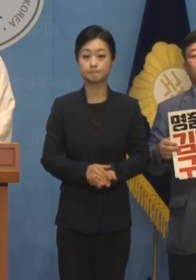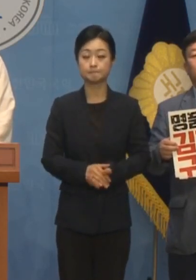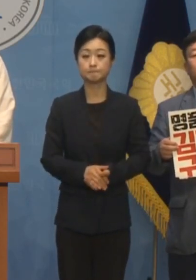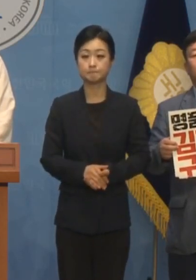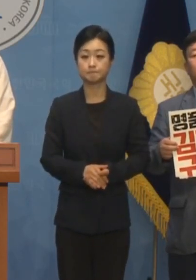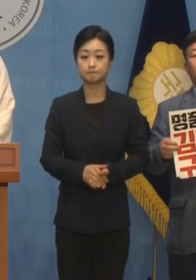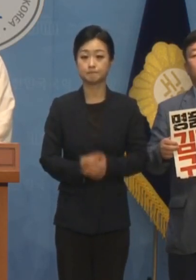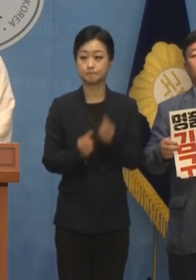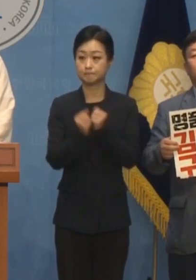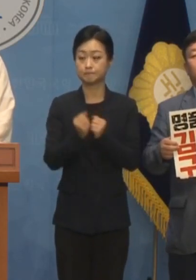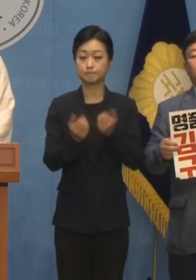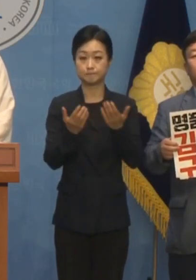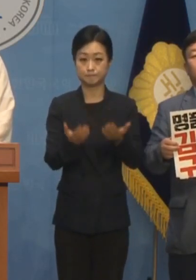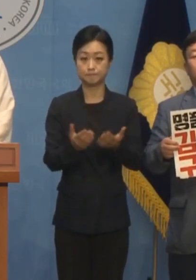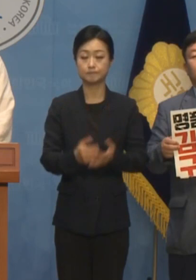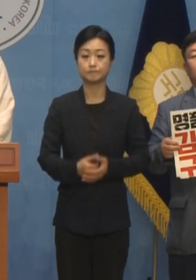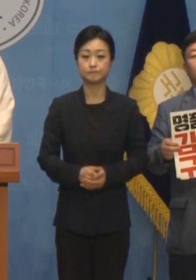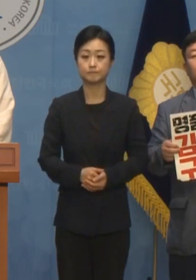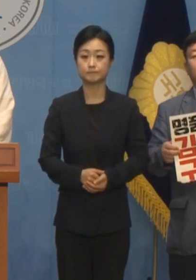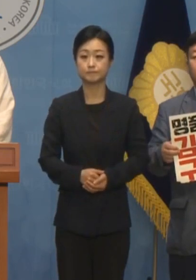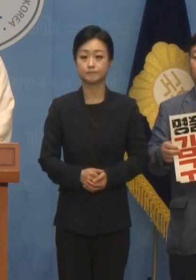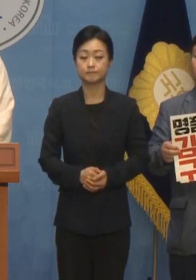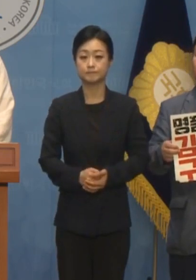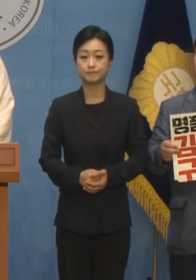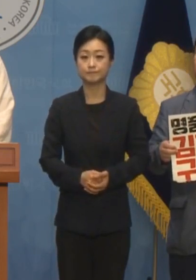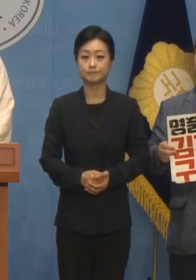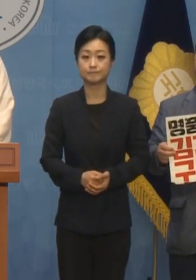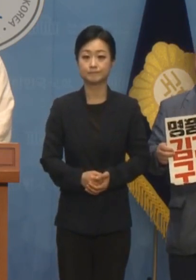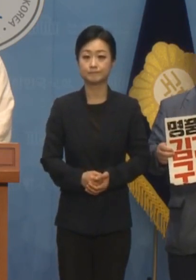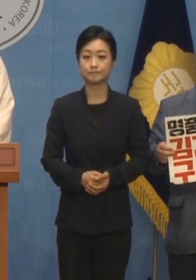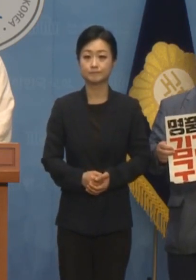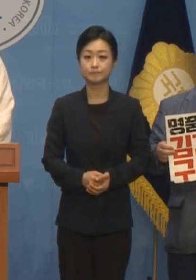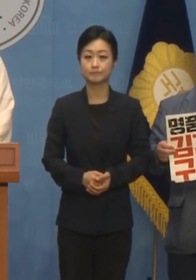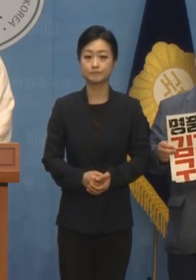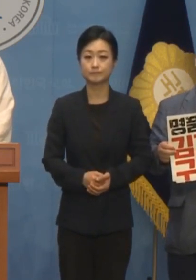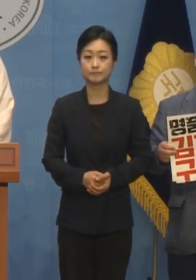원고를 그대로 잠깐 읽도록 하겠습니다.